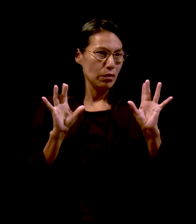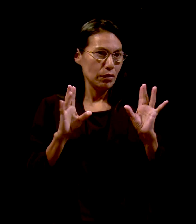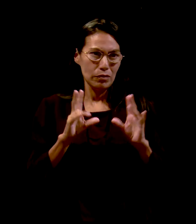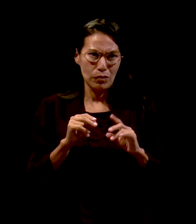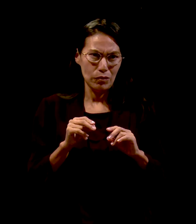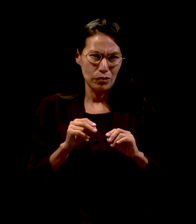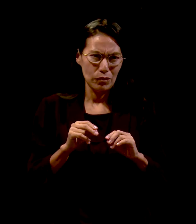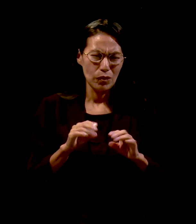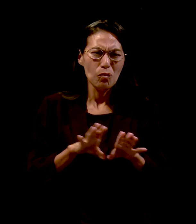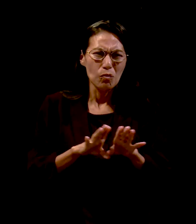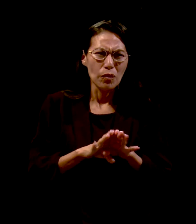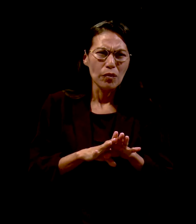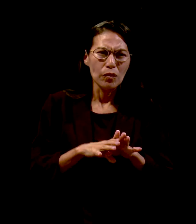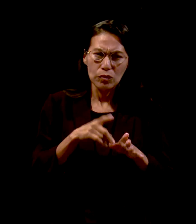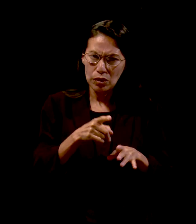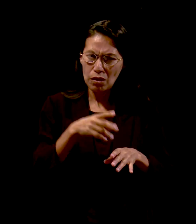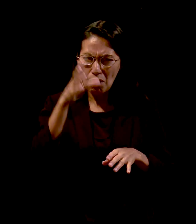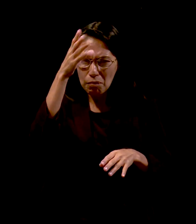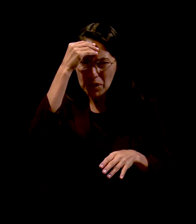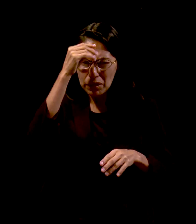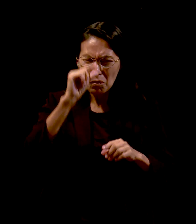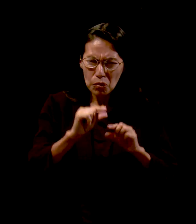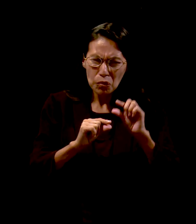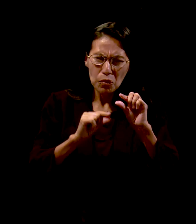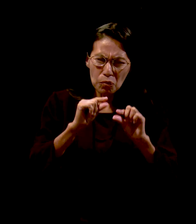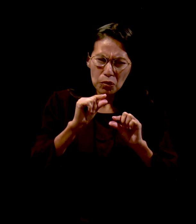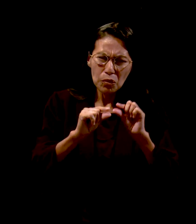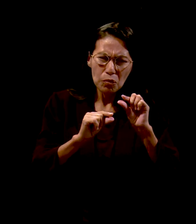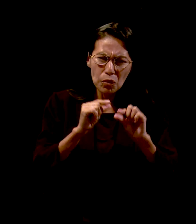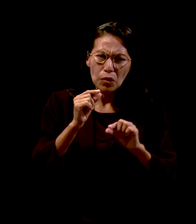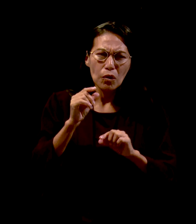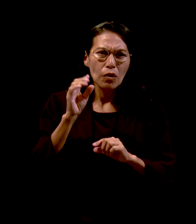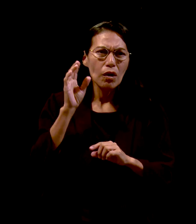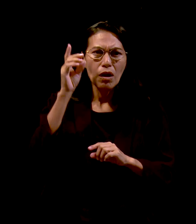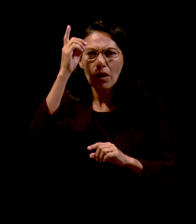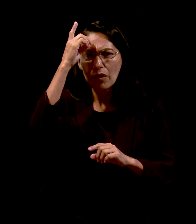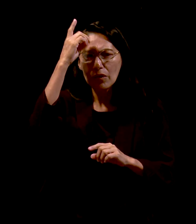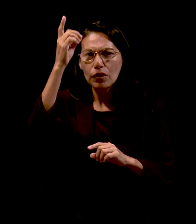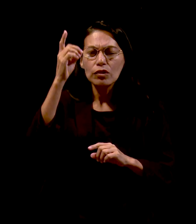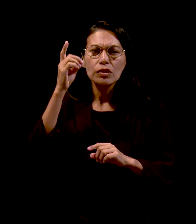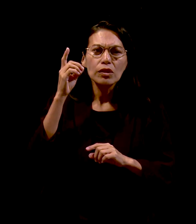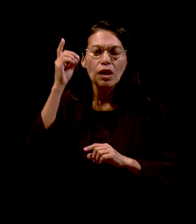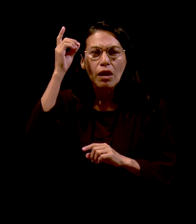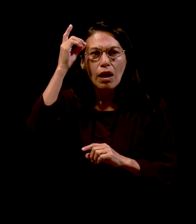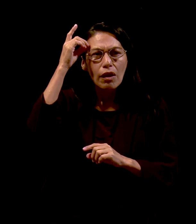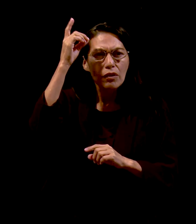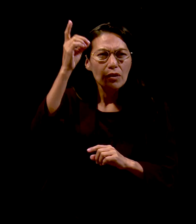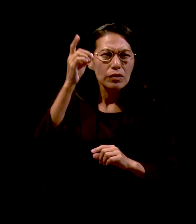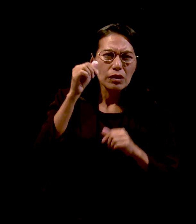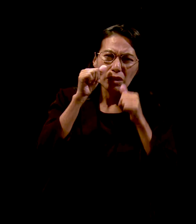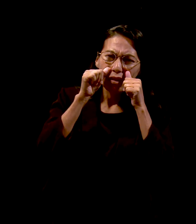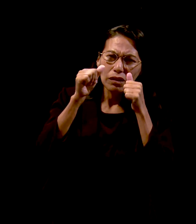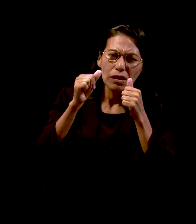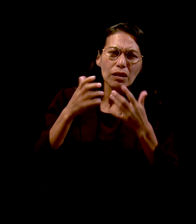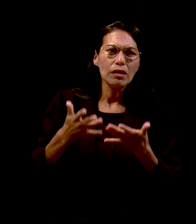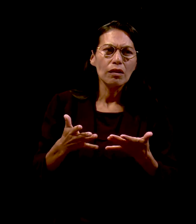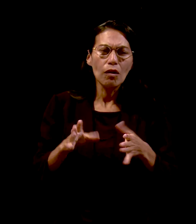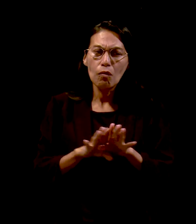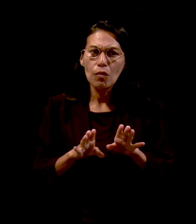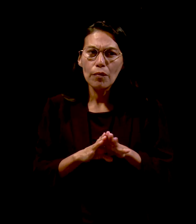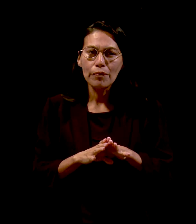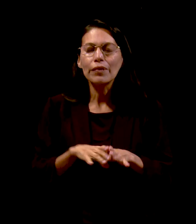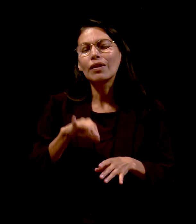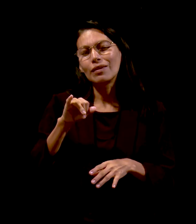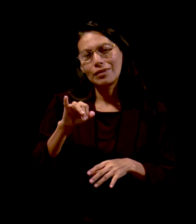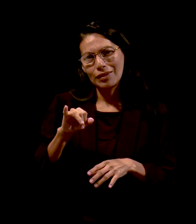usted va aprendiendo cómo escuchar la voz de dios así es y cómo depender en oración de así es